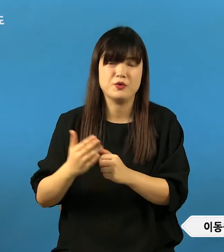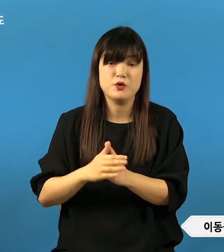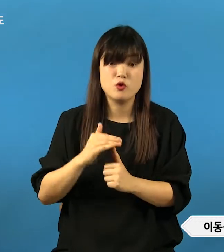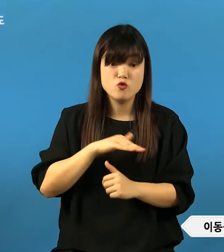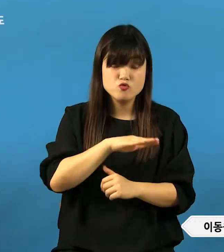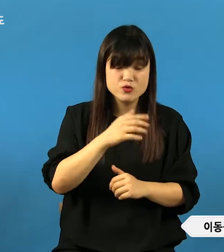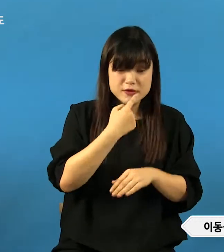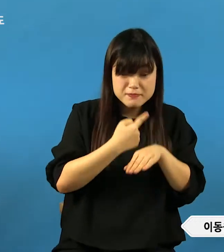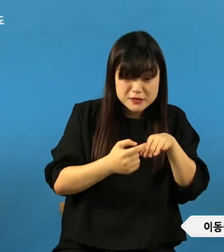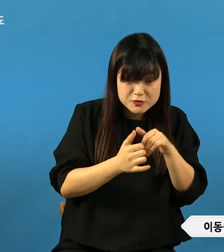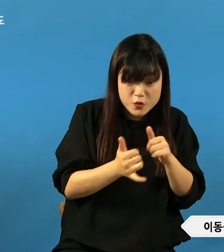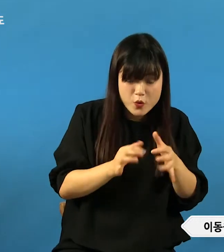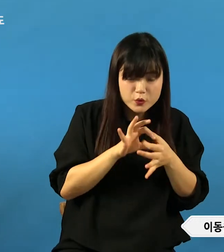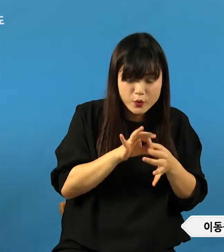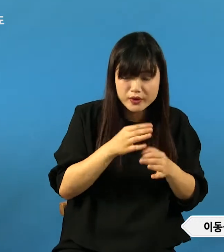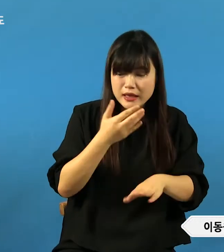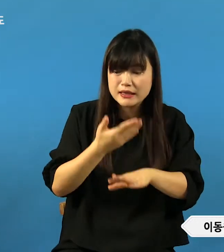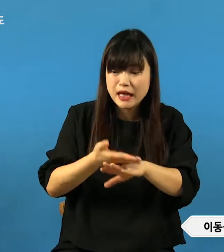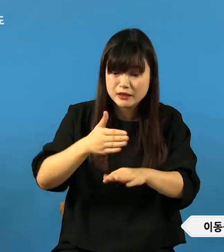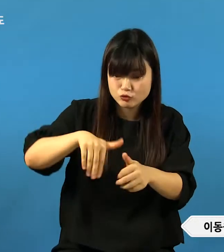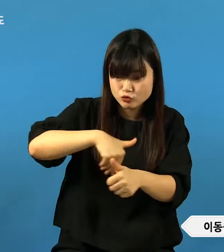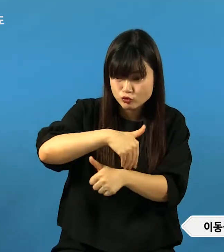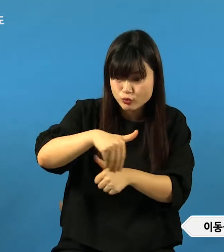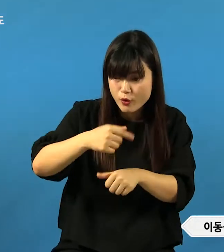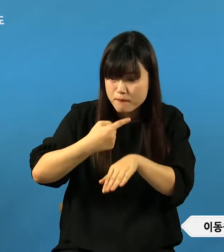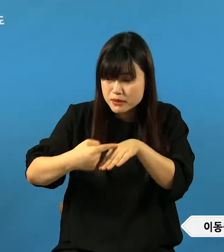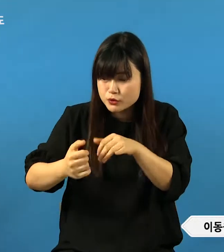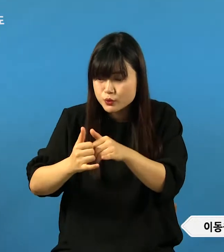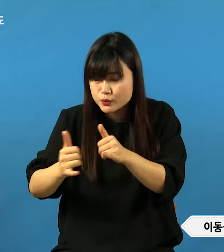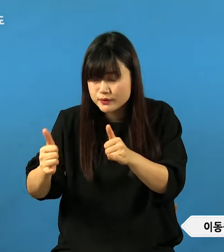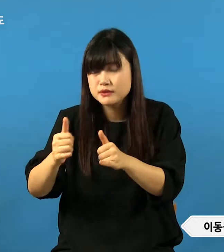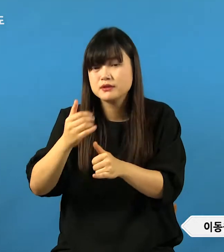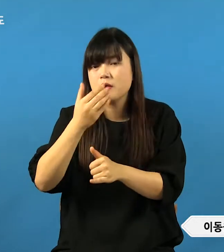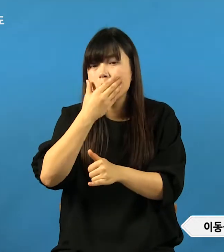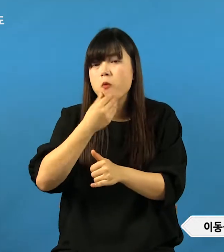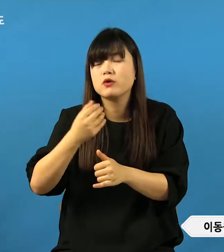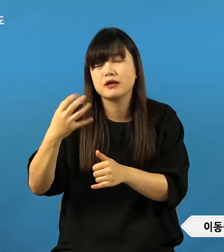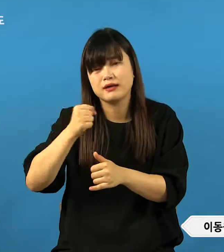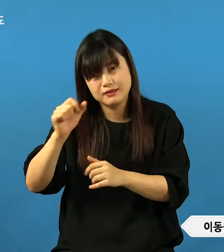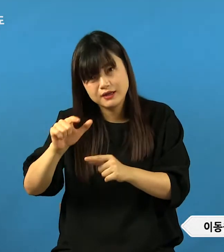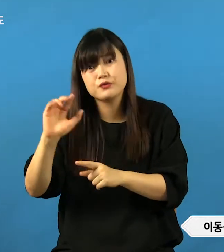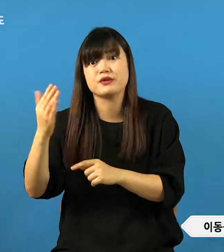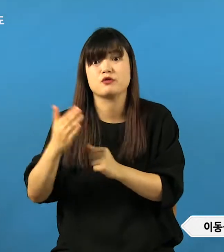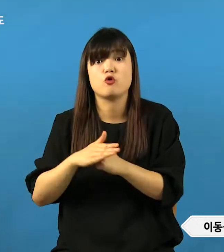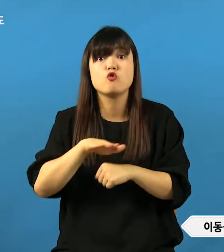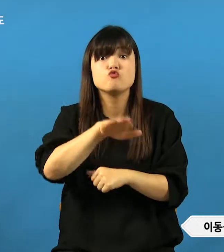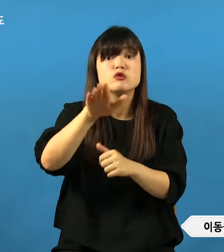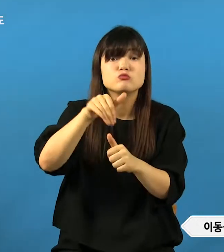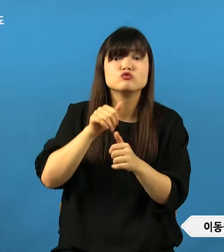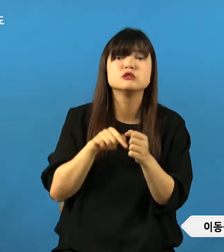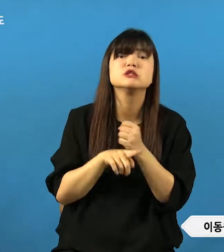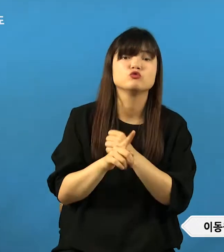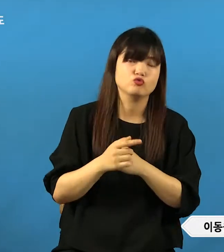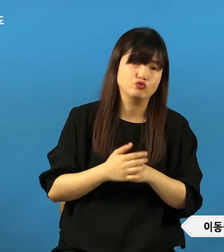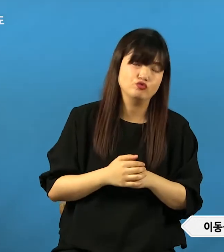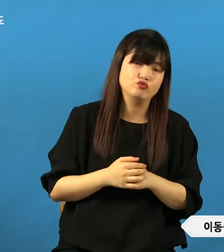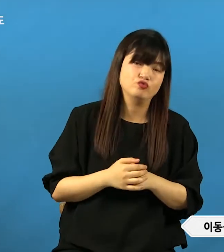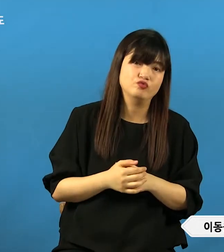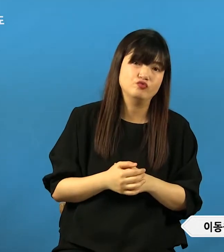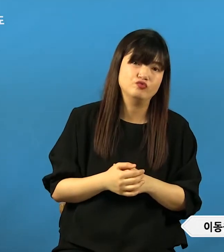민족 때문에 다른 민족도 복을 누리는 민족이 되는 것, 이것이 우리를 부르신 이유란 말이죠.